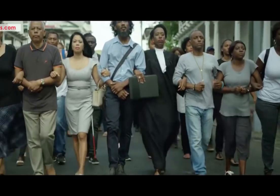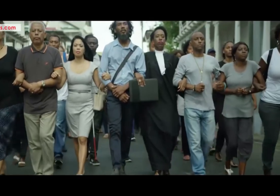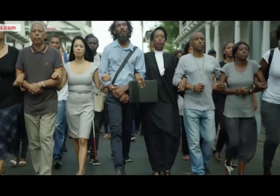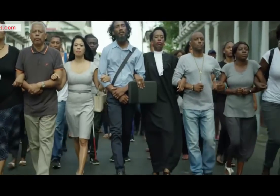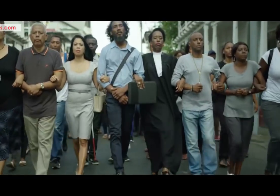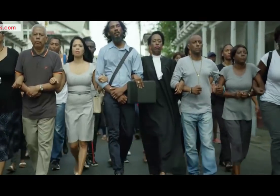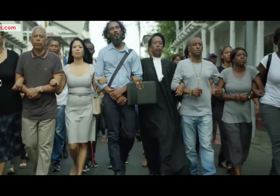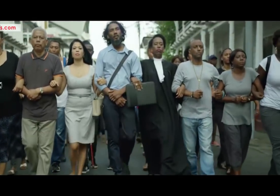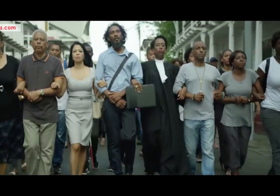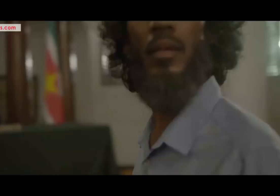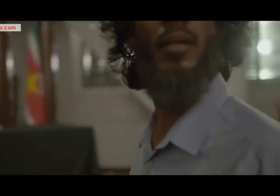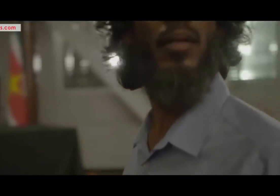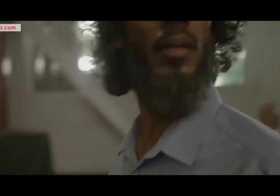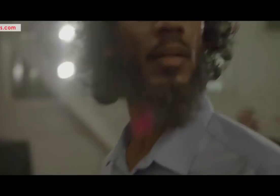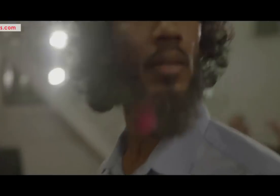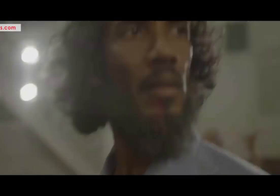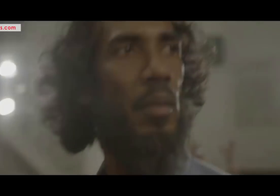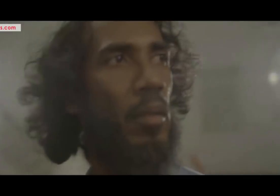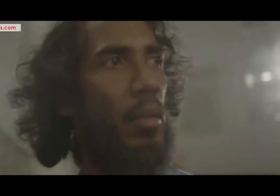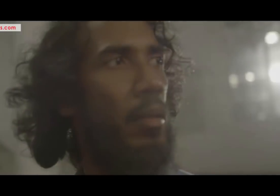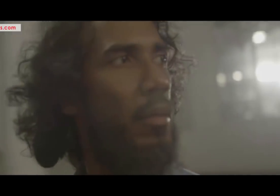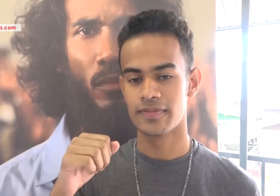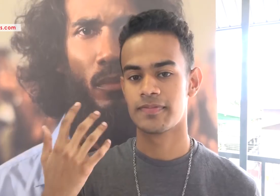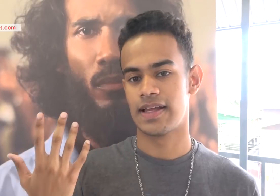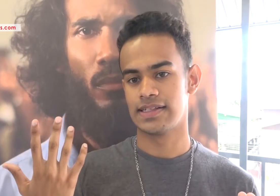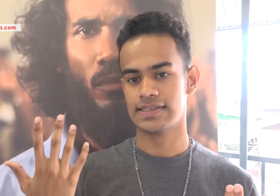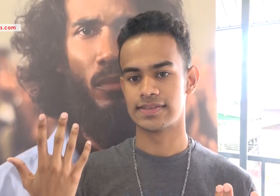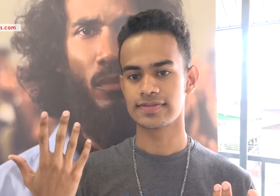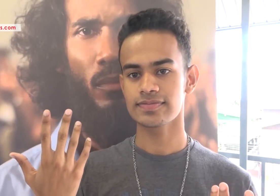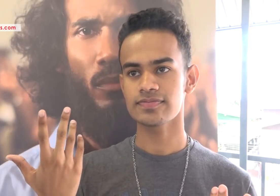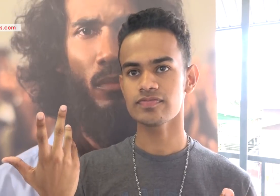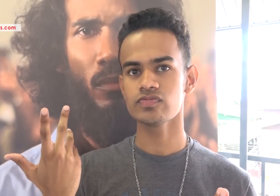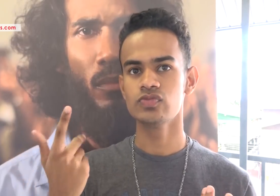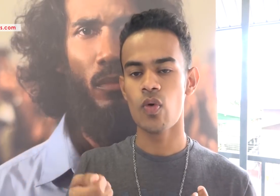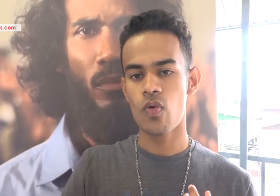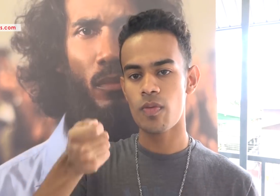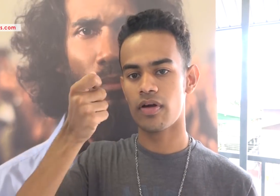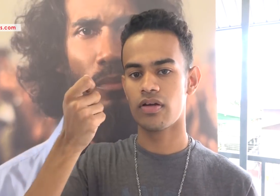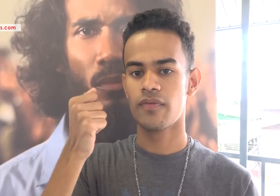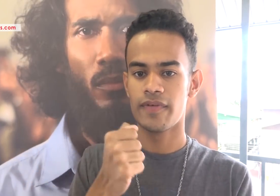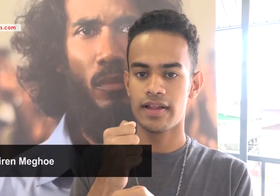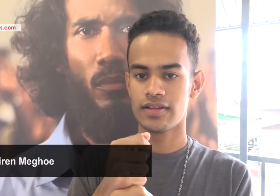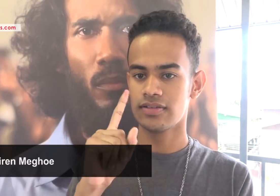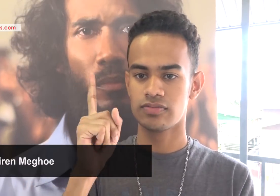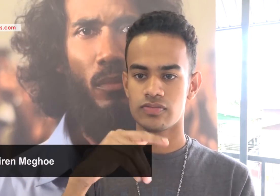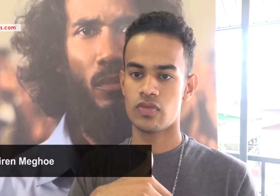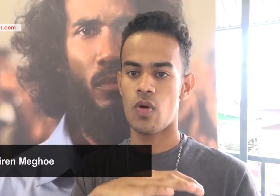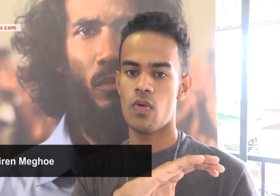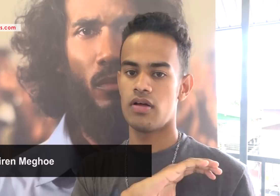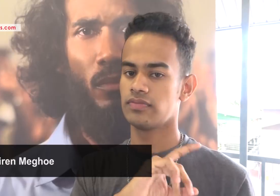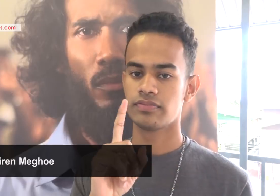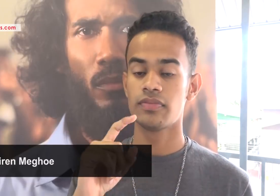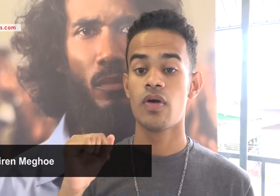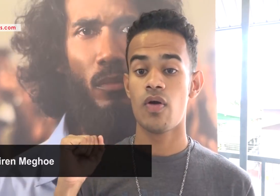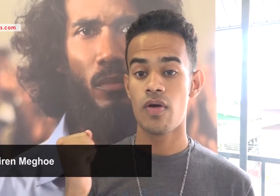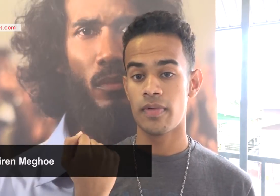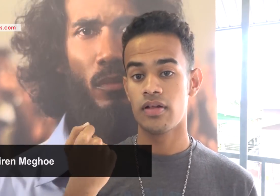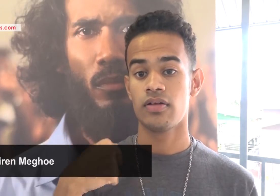dingen hebben. Wat wil de echte Wiren? Ik wil graag verder studeren. Ik wil graag verder opleidingen doen, zegt